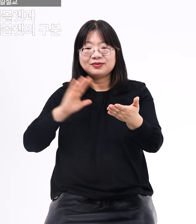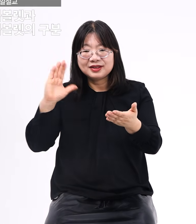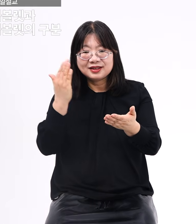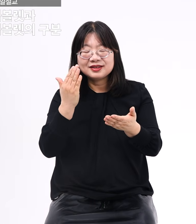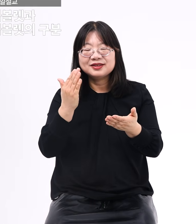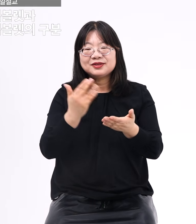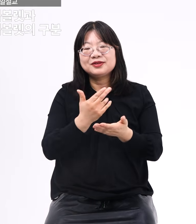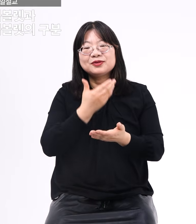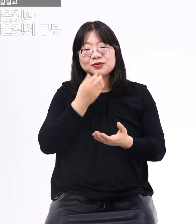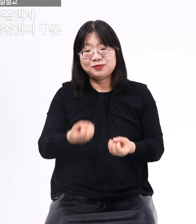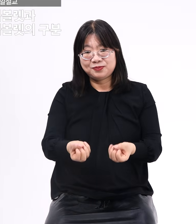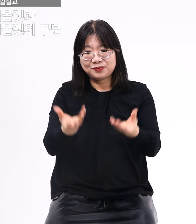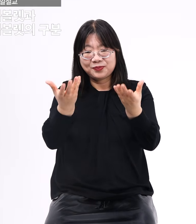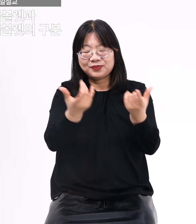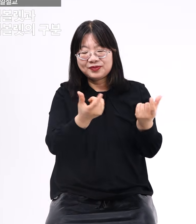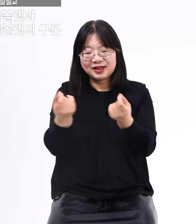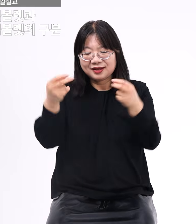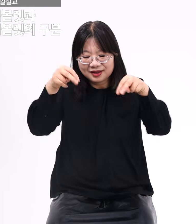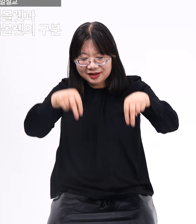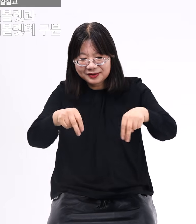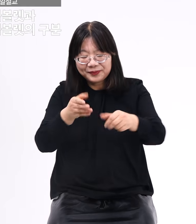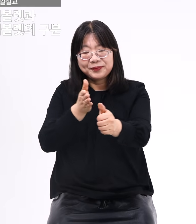일어나십시다.